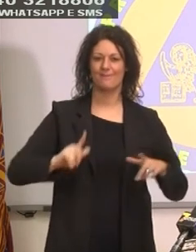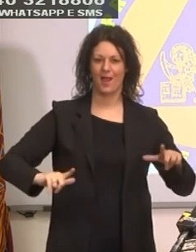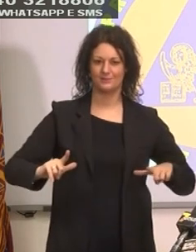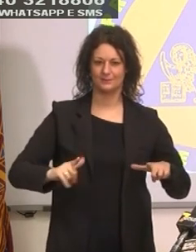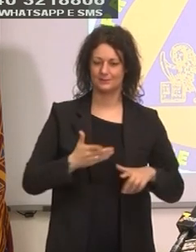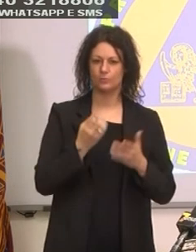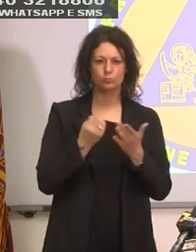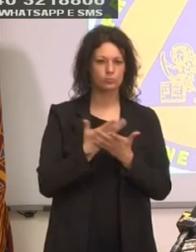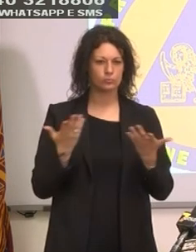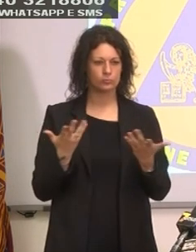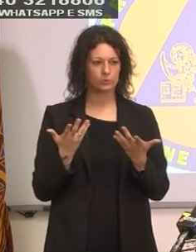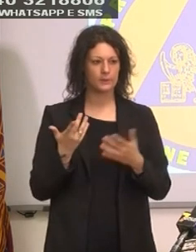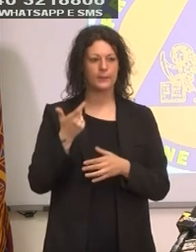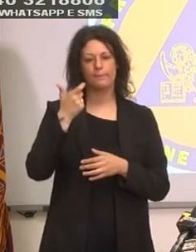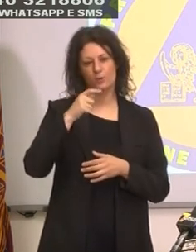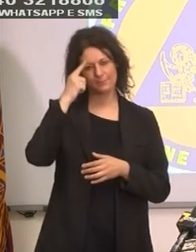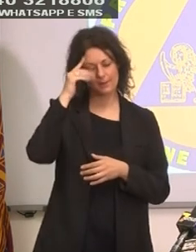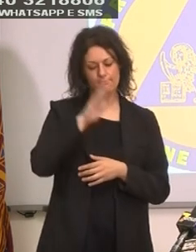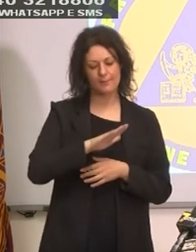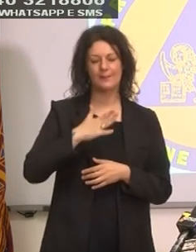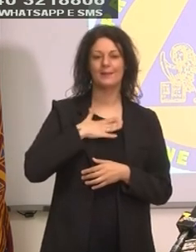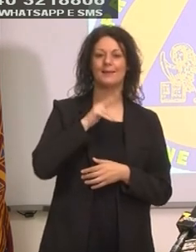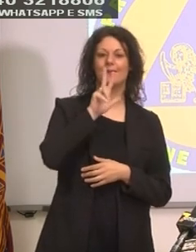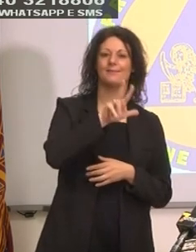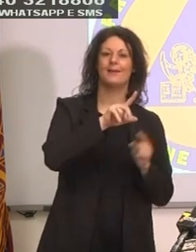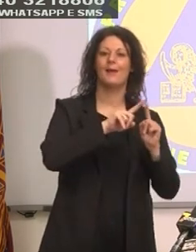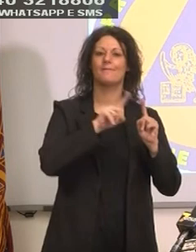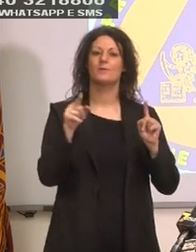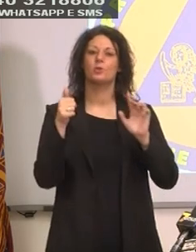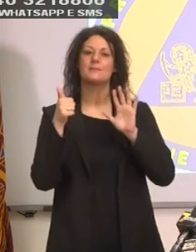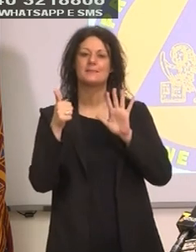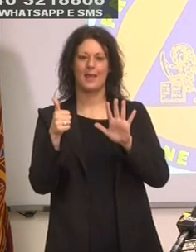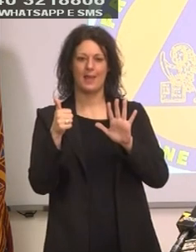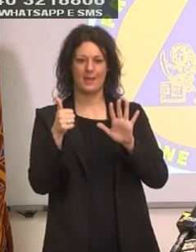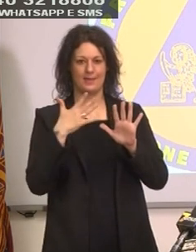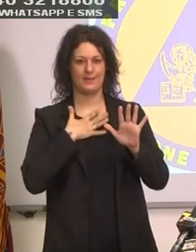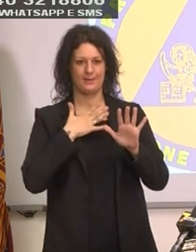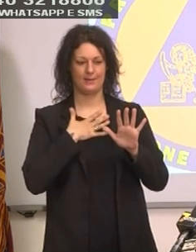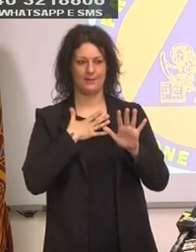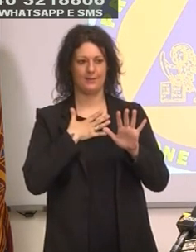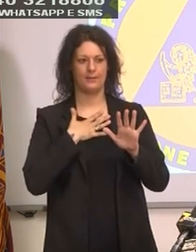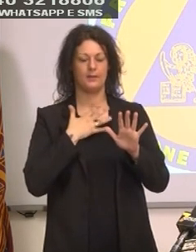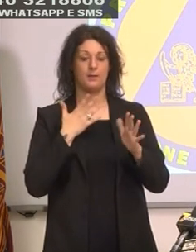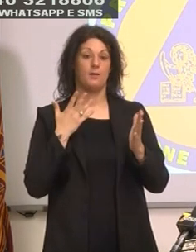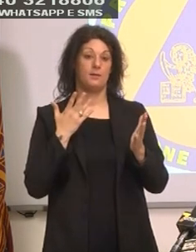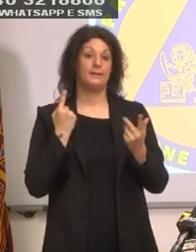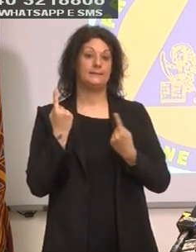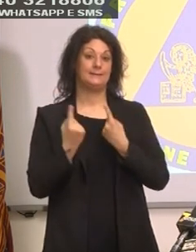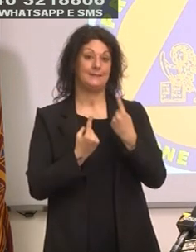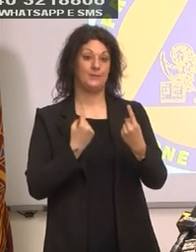ovviamente per i bambini dai 3 ai 6 anni la situazione non